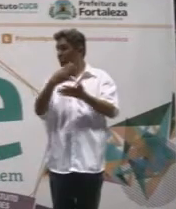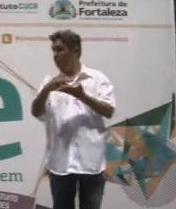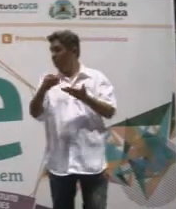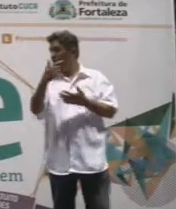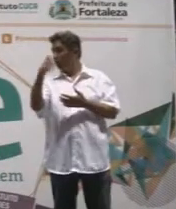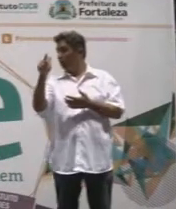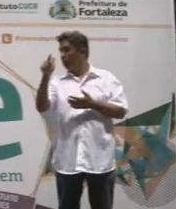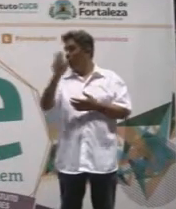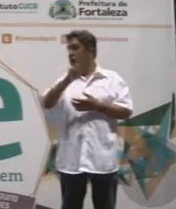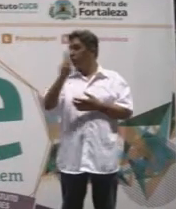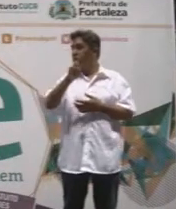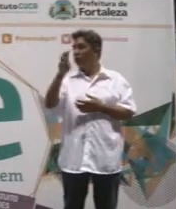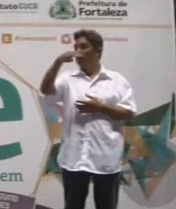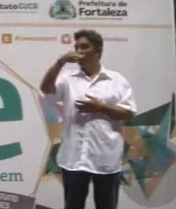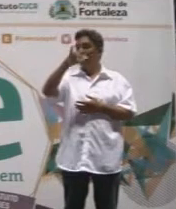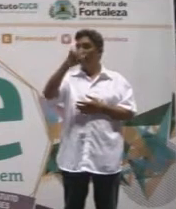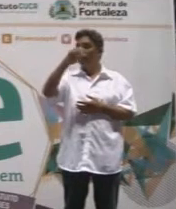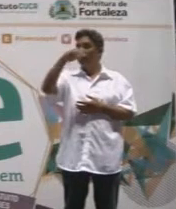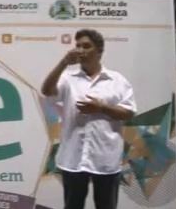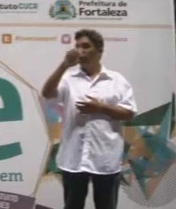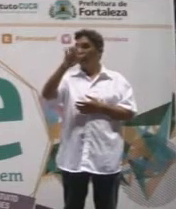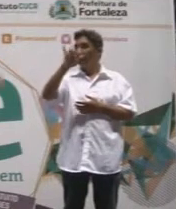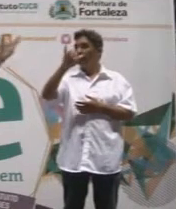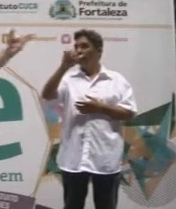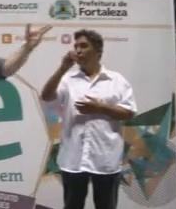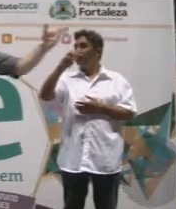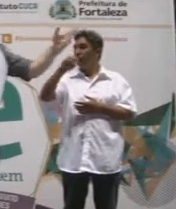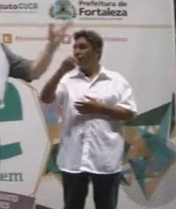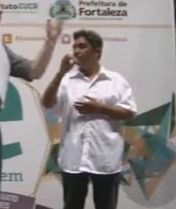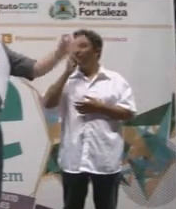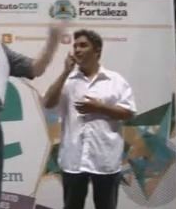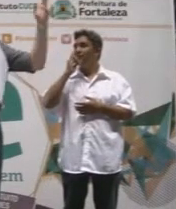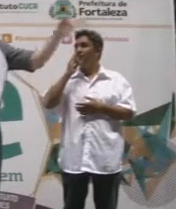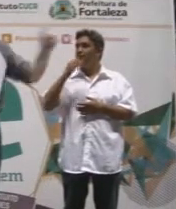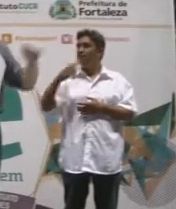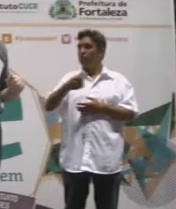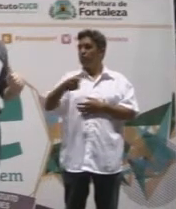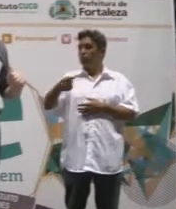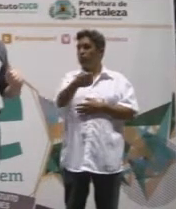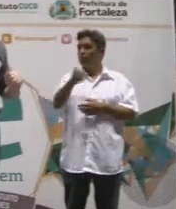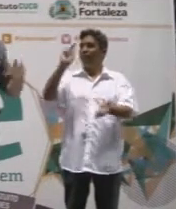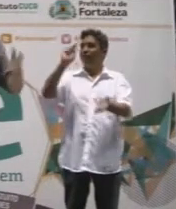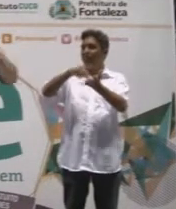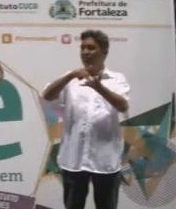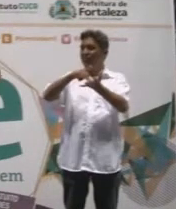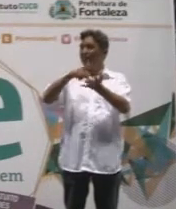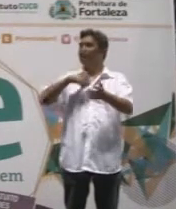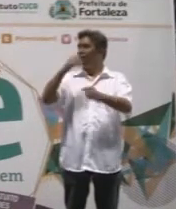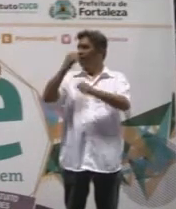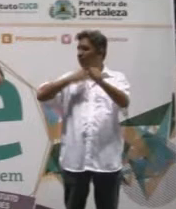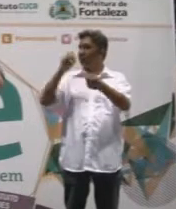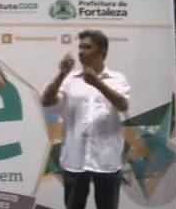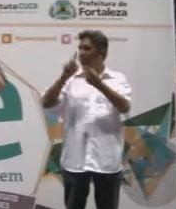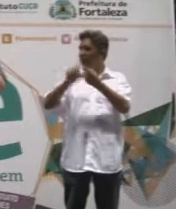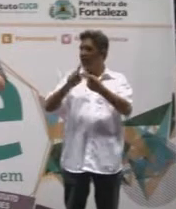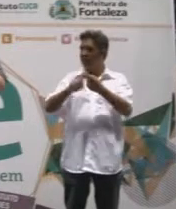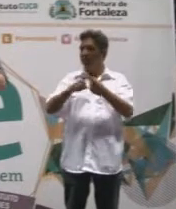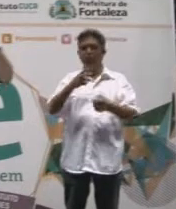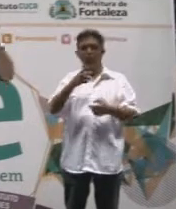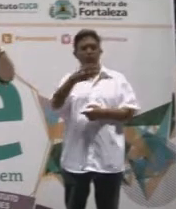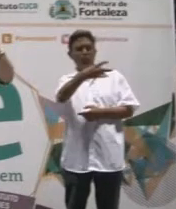isso é chamado de mimetismo. Por exemplo, a cobra coral verdadeira. Existe a falsa. A falsa não é